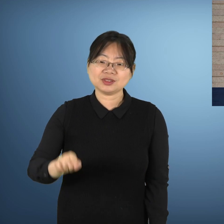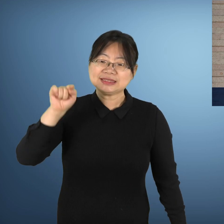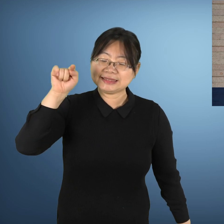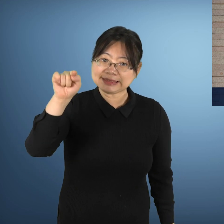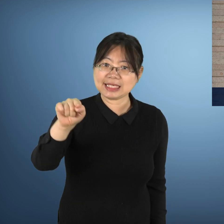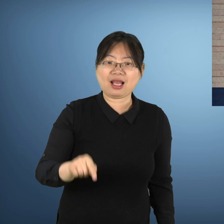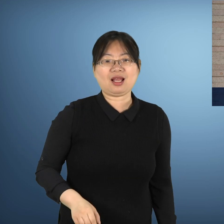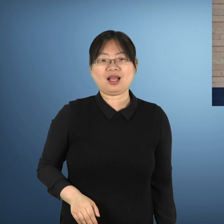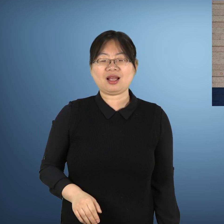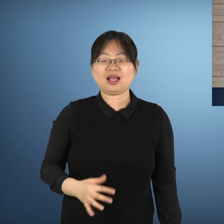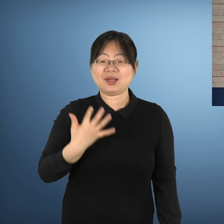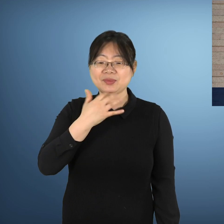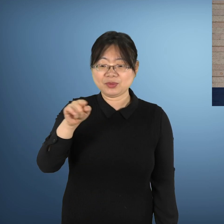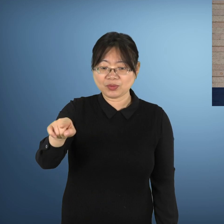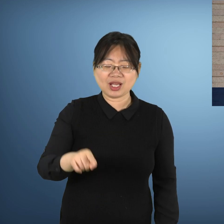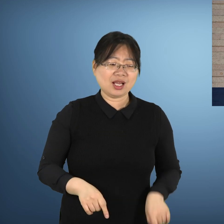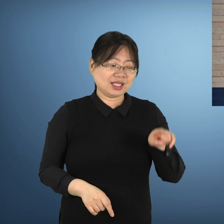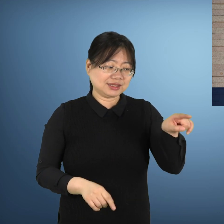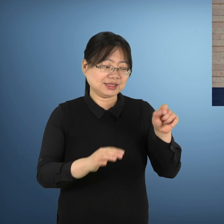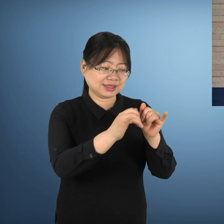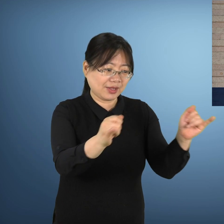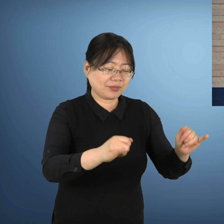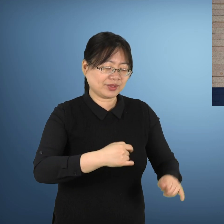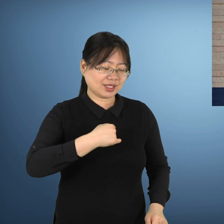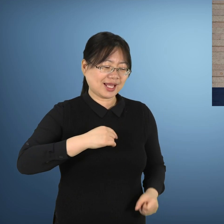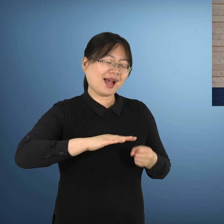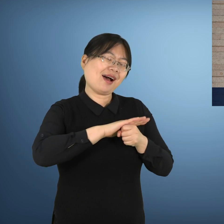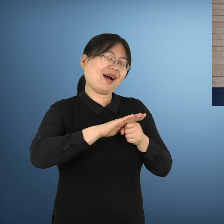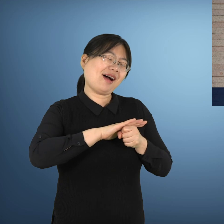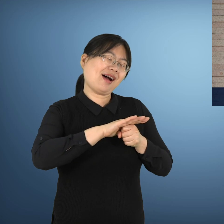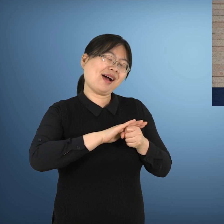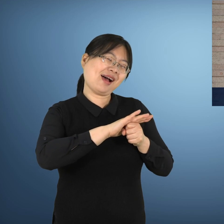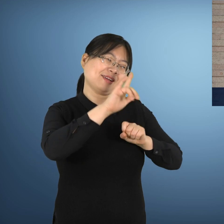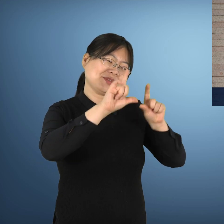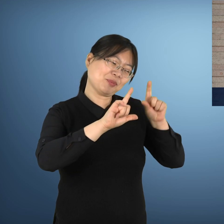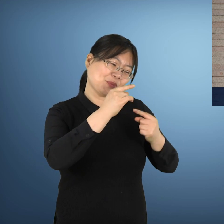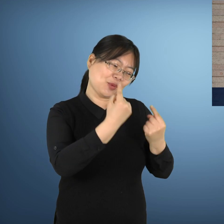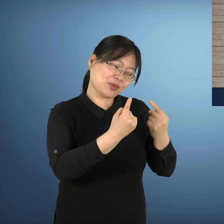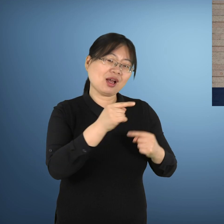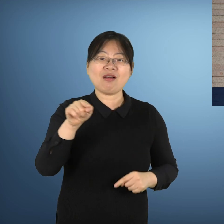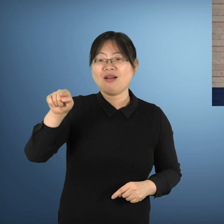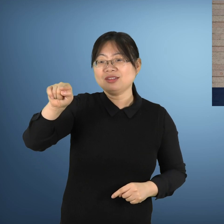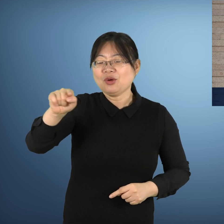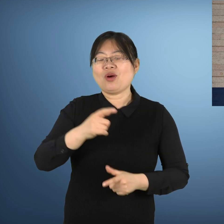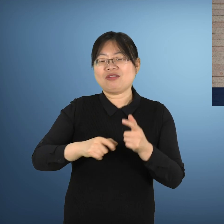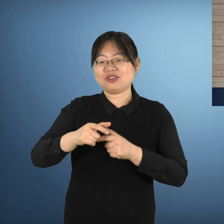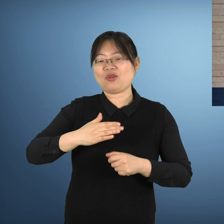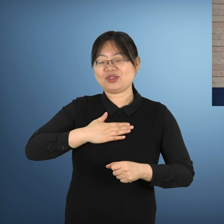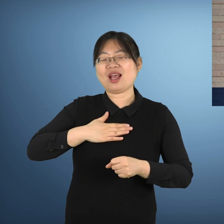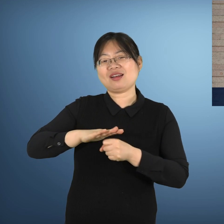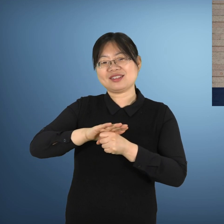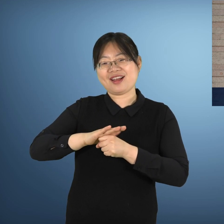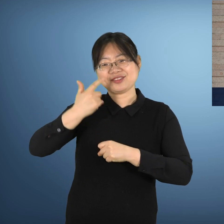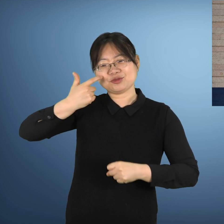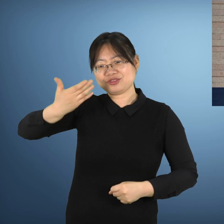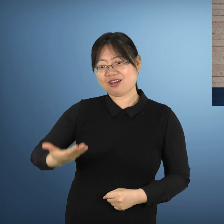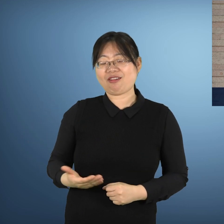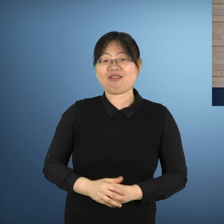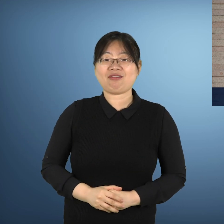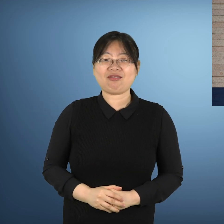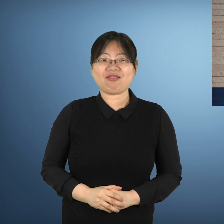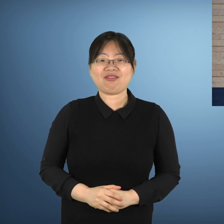내가 이 사람들이 나를 사랑하는 것보다 나를 더 사랑하느냐? 뭘로